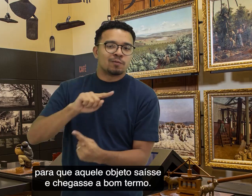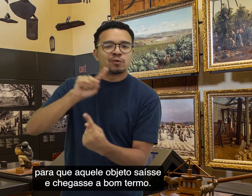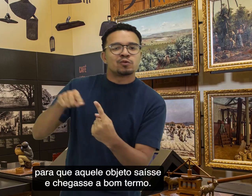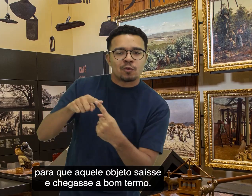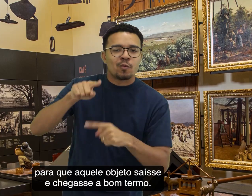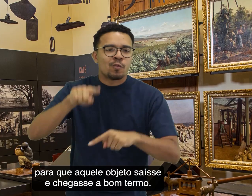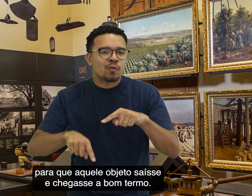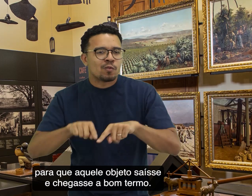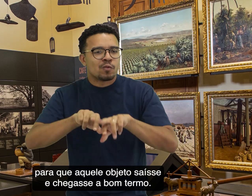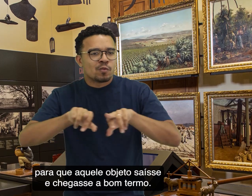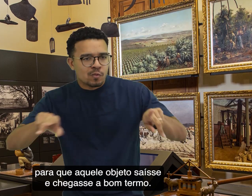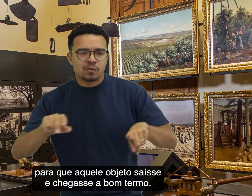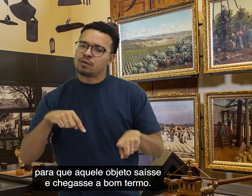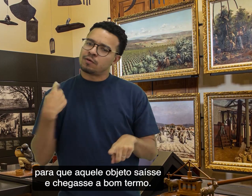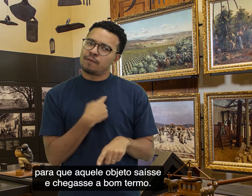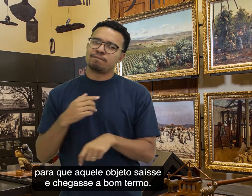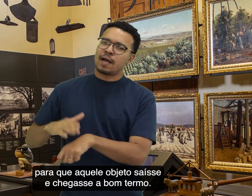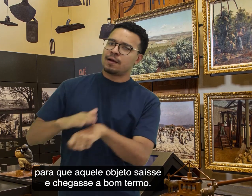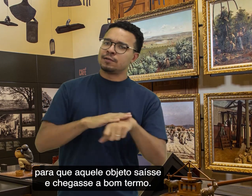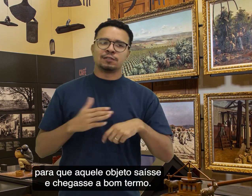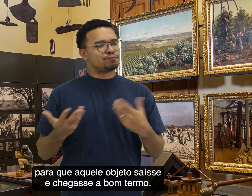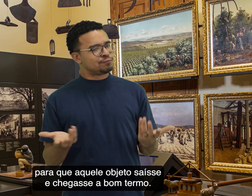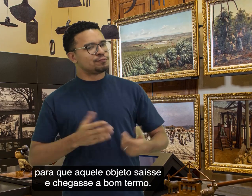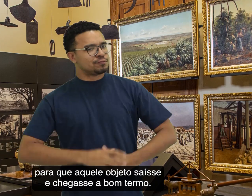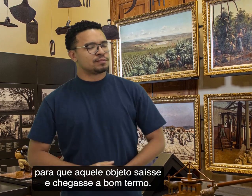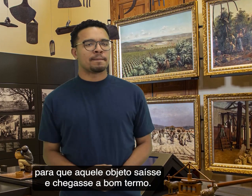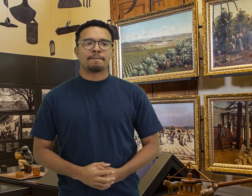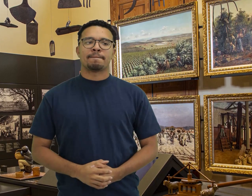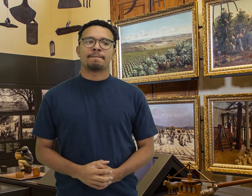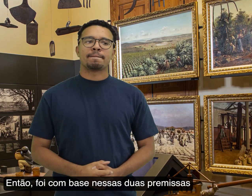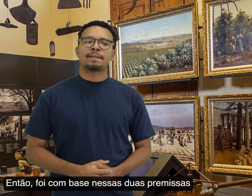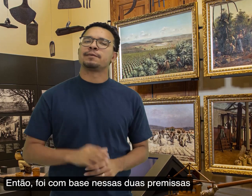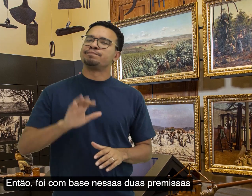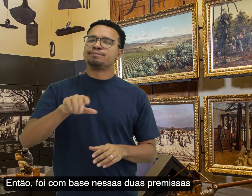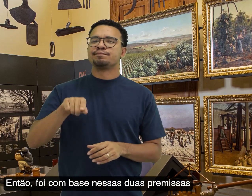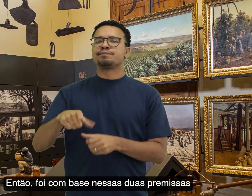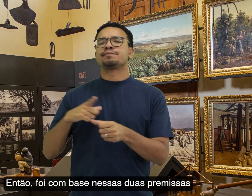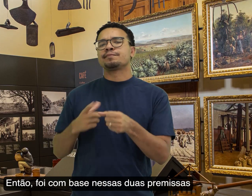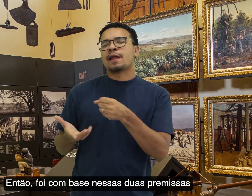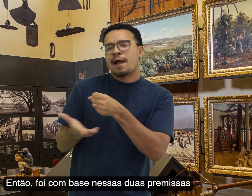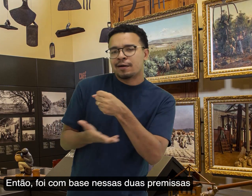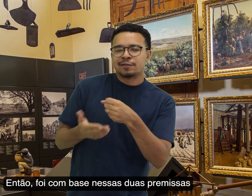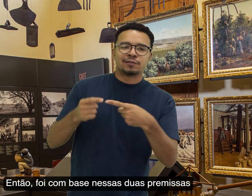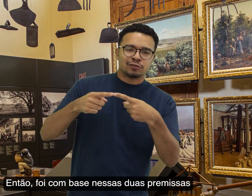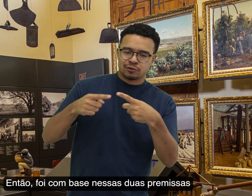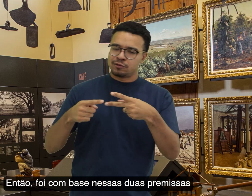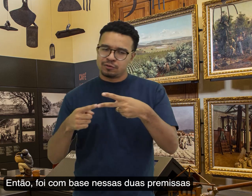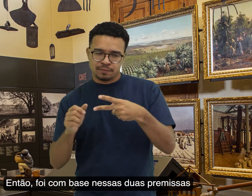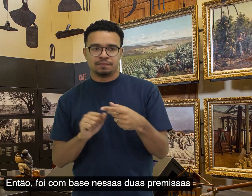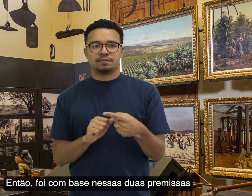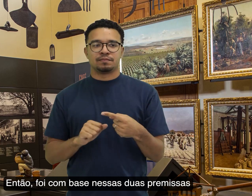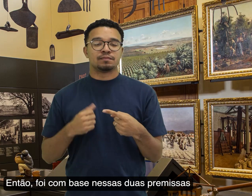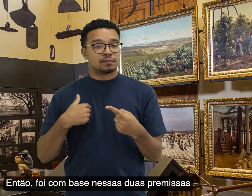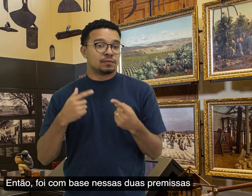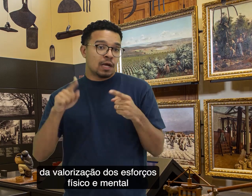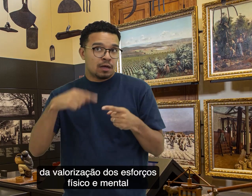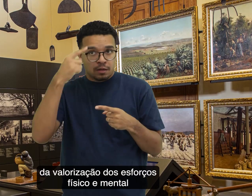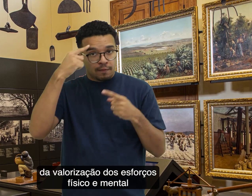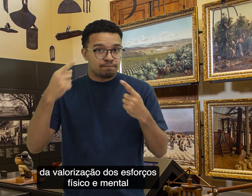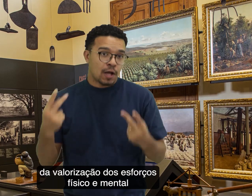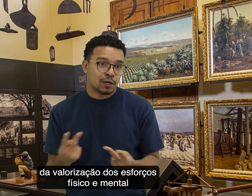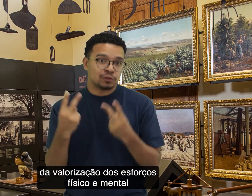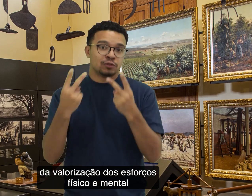que aquele objeto saísse, né, e chegasse a bom termo. Então, foi com base nessas